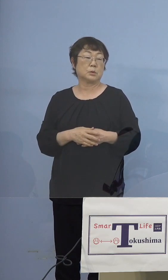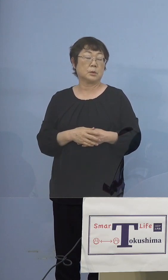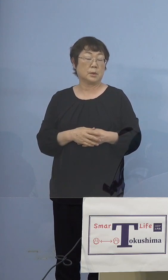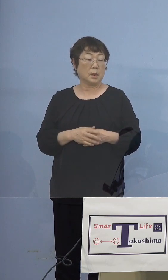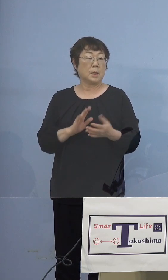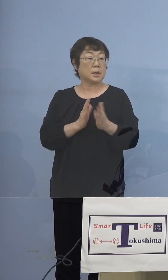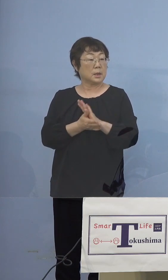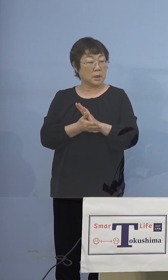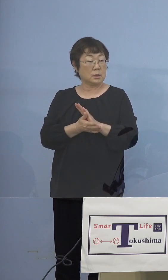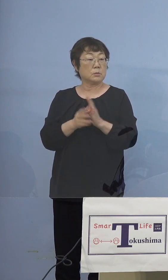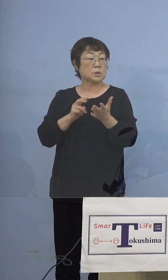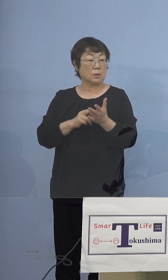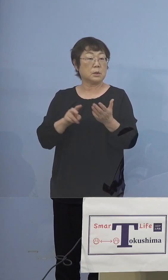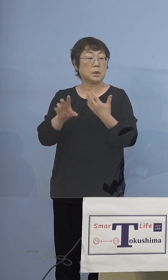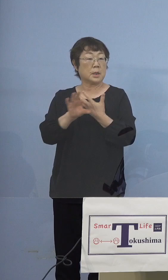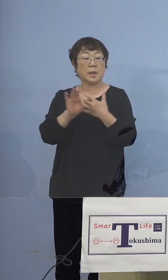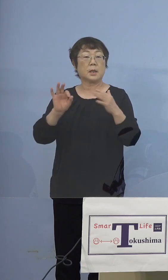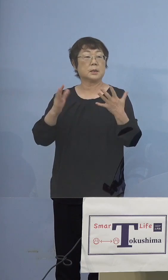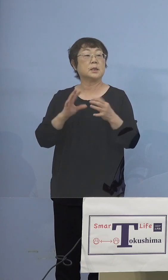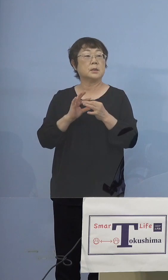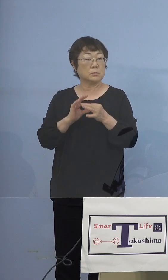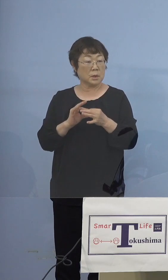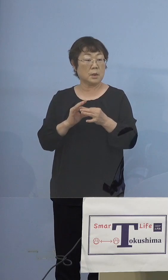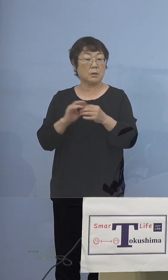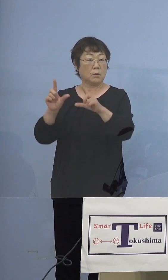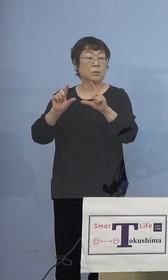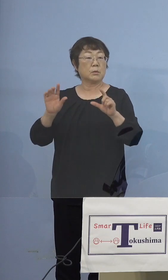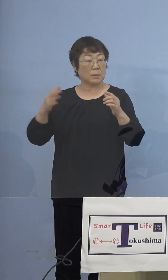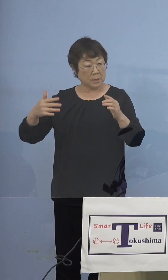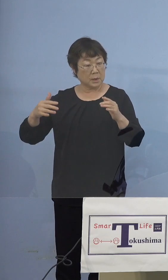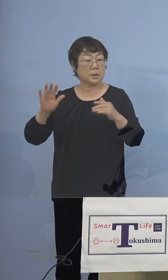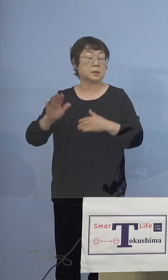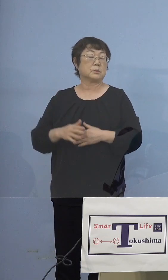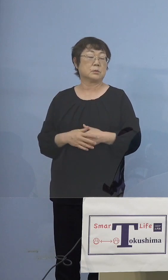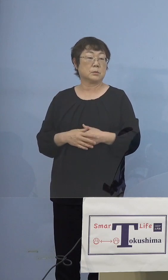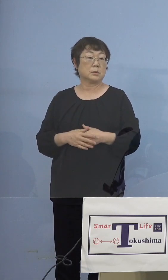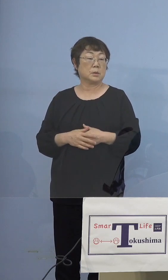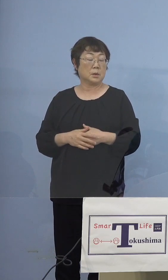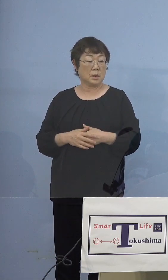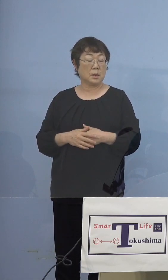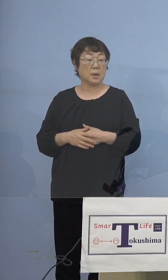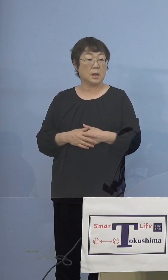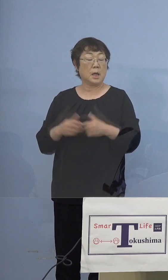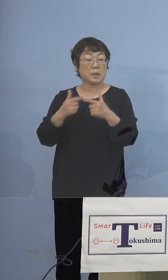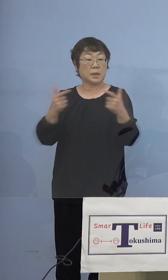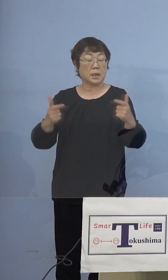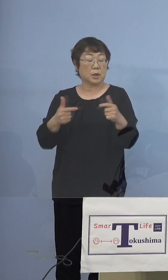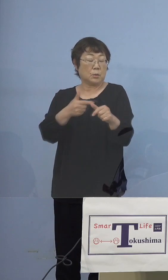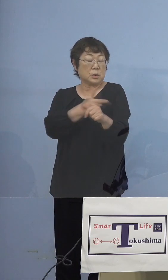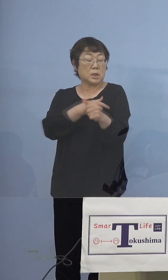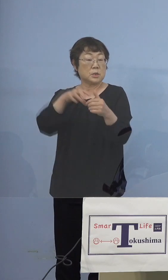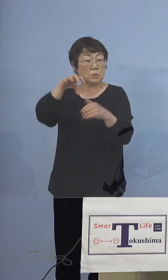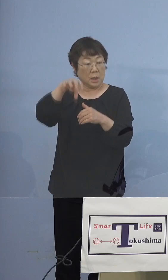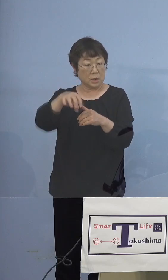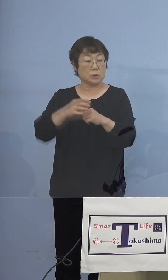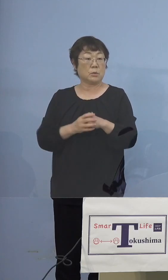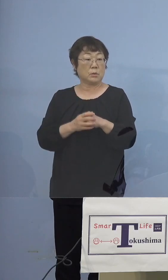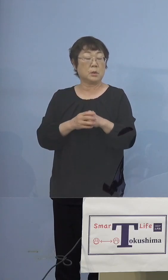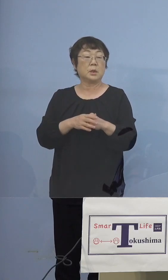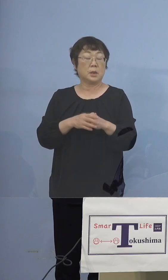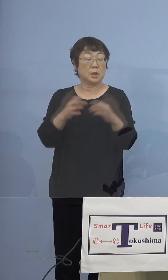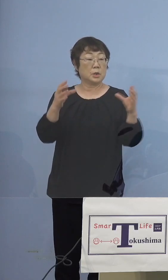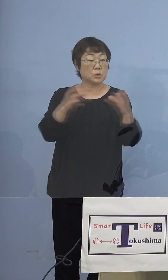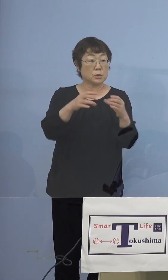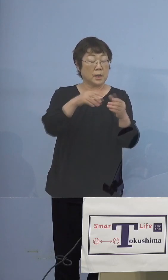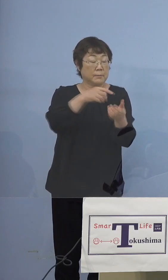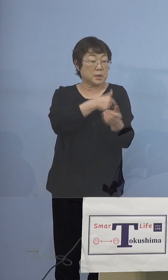った事例がないので、 なるほど。あとその県が主導でやっている大規模接種会場とか、自治体がやっている集団接種会